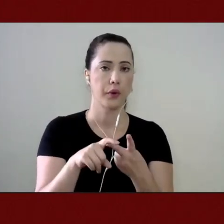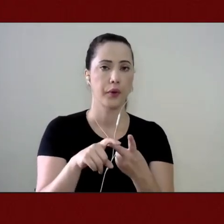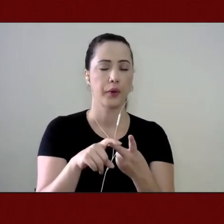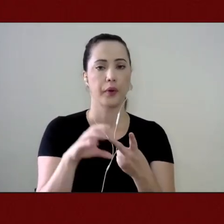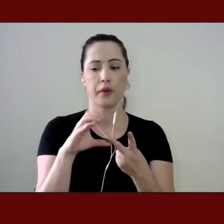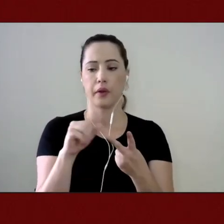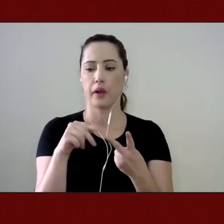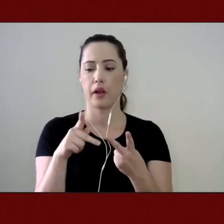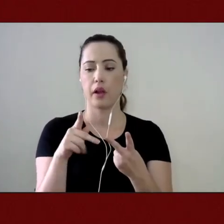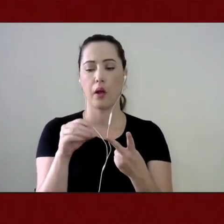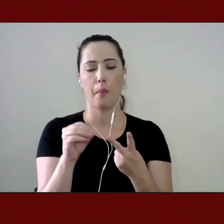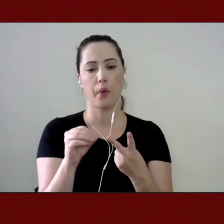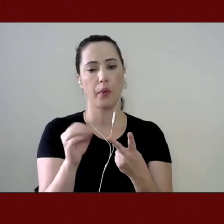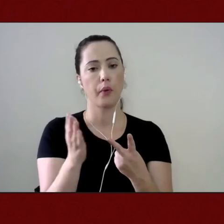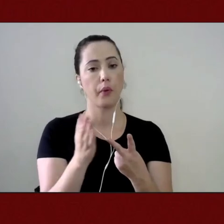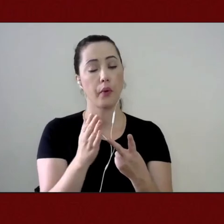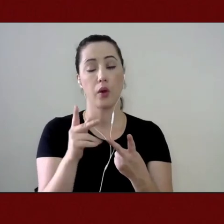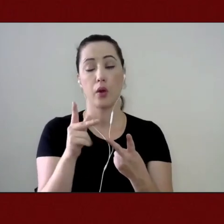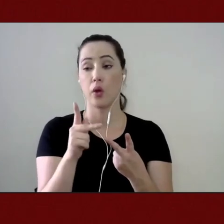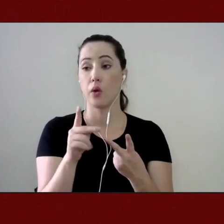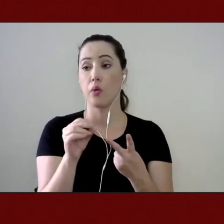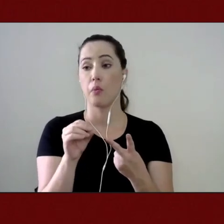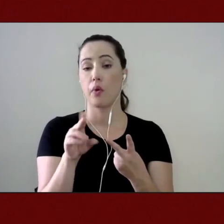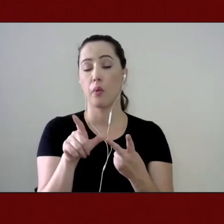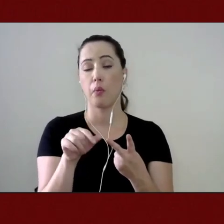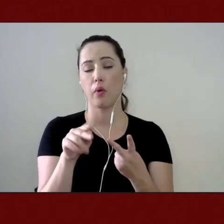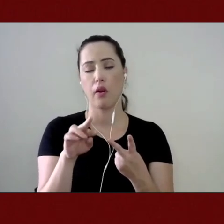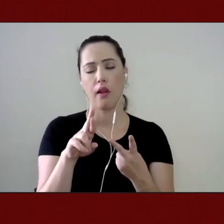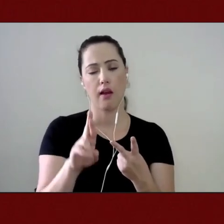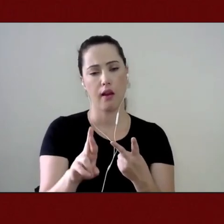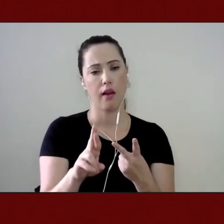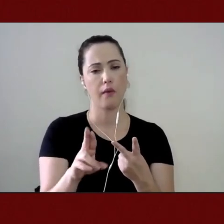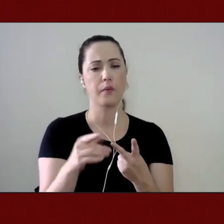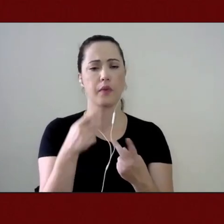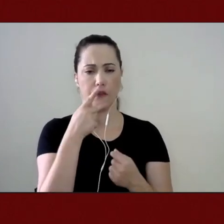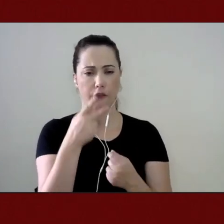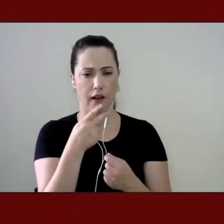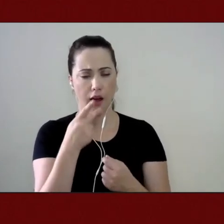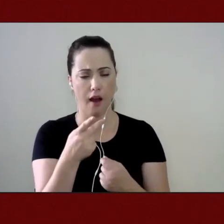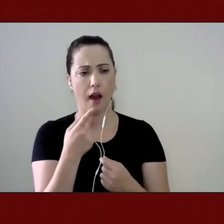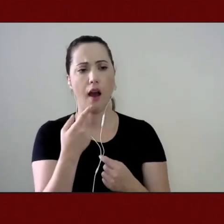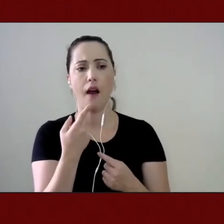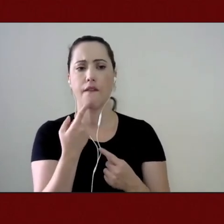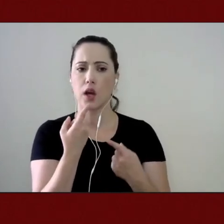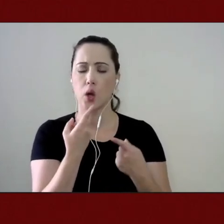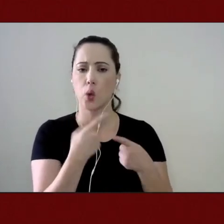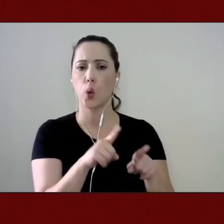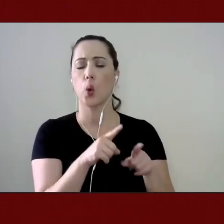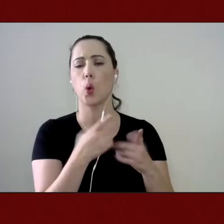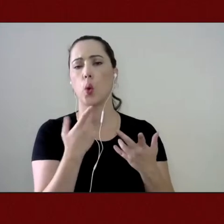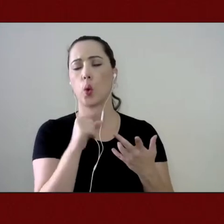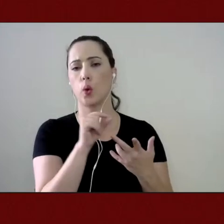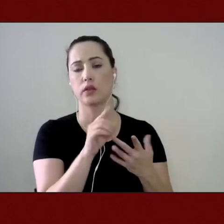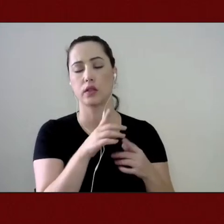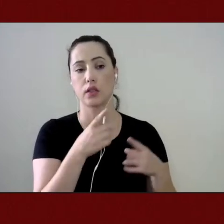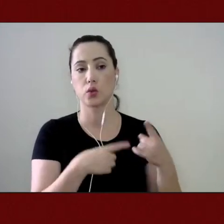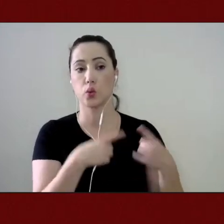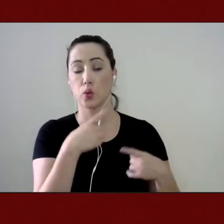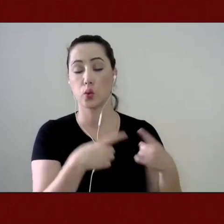exemplo, da fortíssima crítica da Marilena Chaui ao nacionalismo de esquerda, que provocou grande impacto no debate acadêmico e